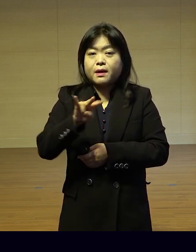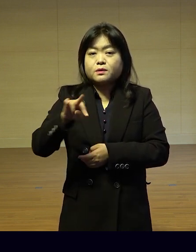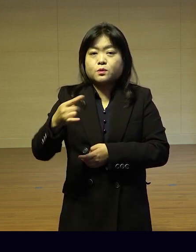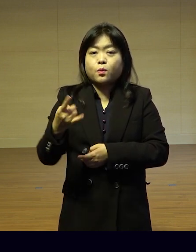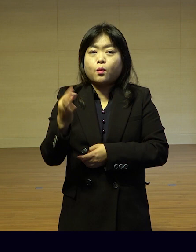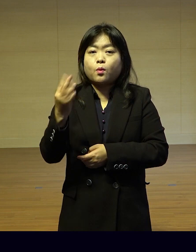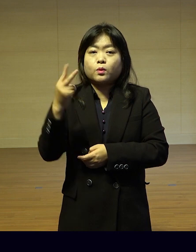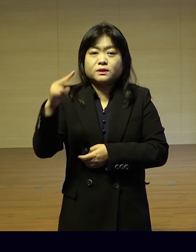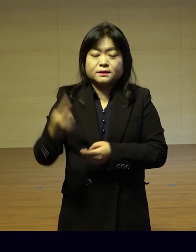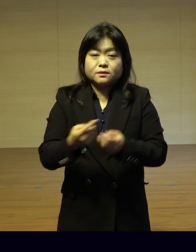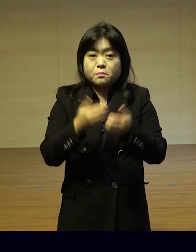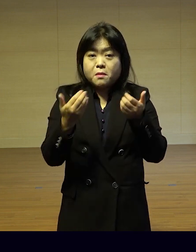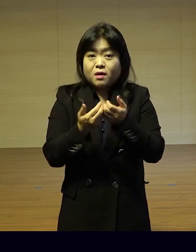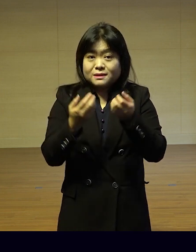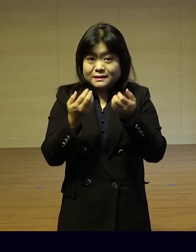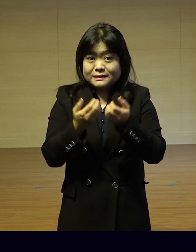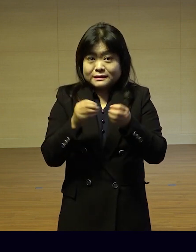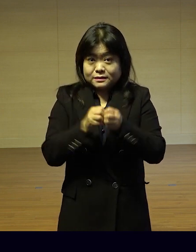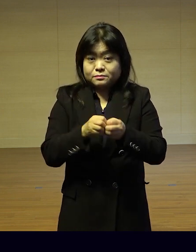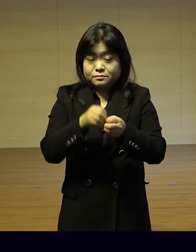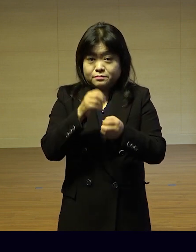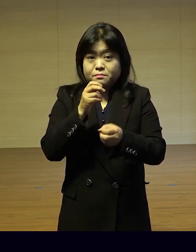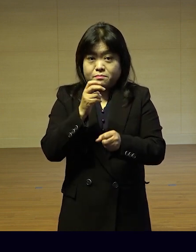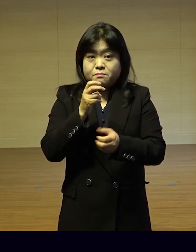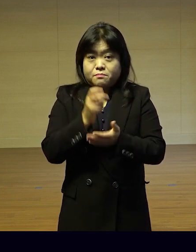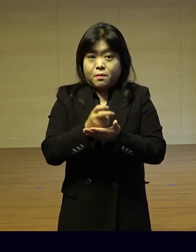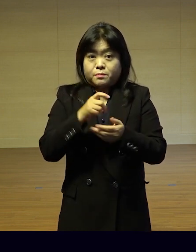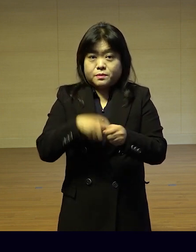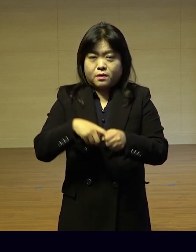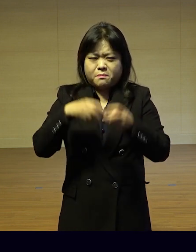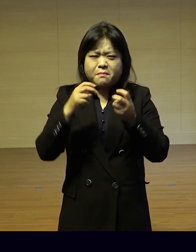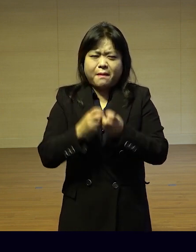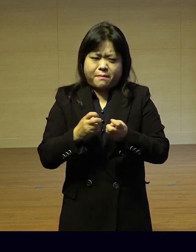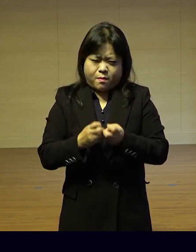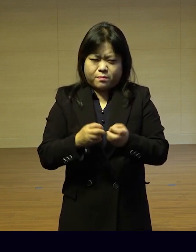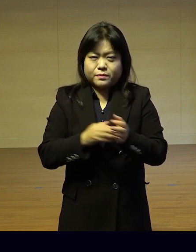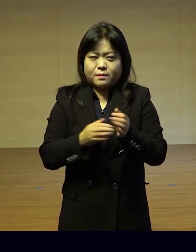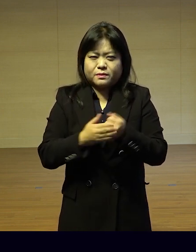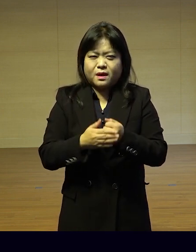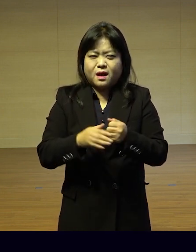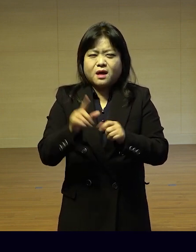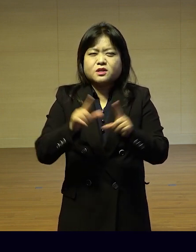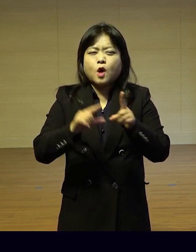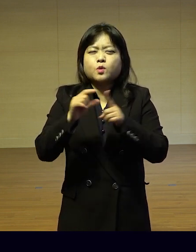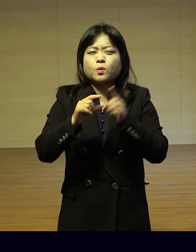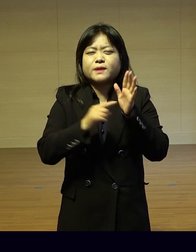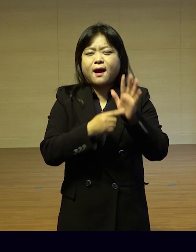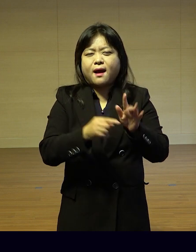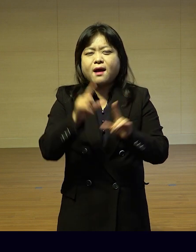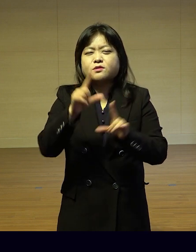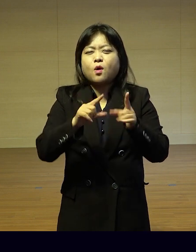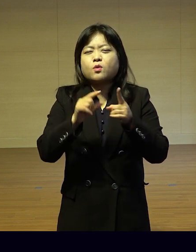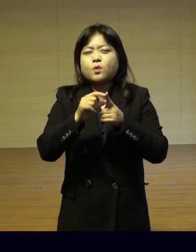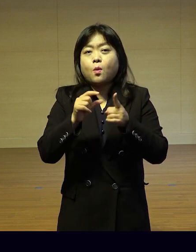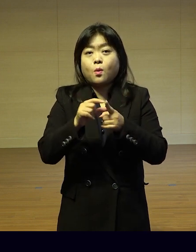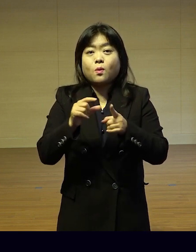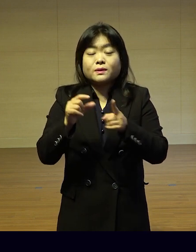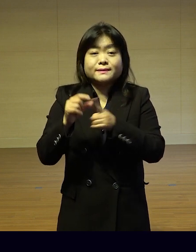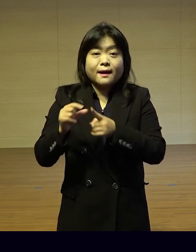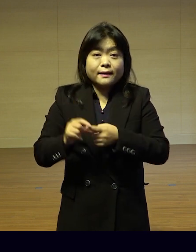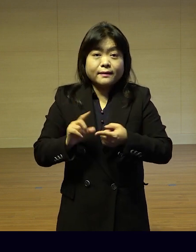방법, 이런 형용사의 형태로 볼 수 있고요. 그럼 디알렉티케라고 하는 이 형용사적